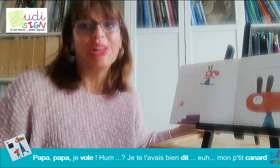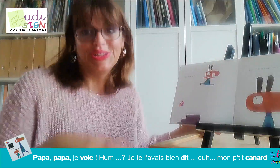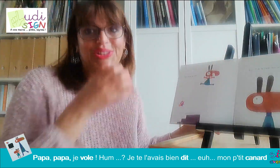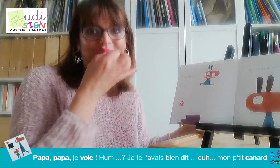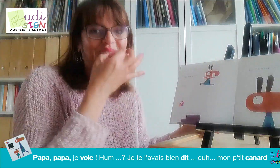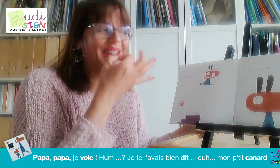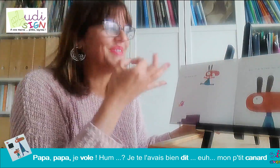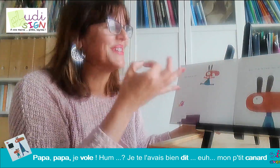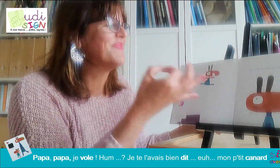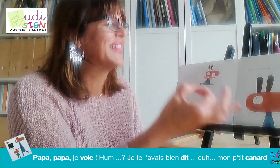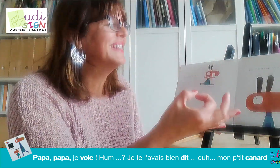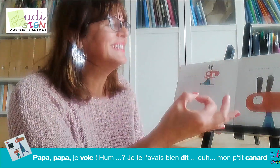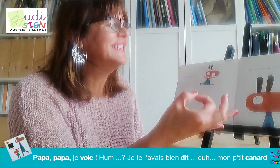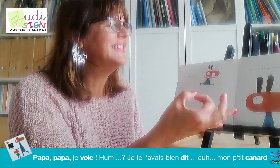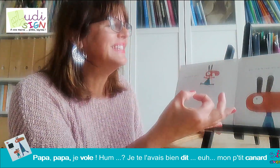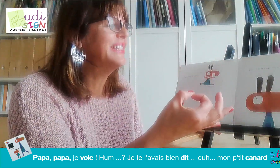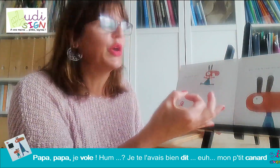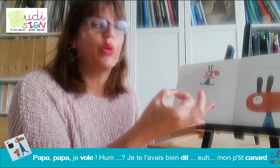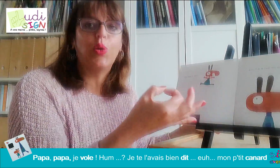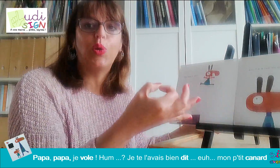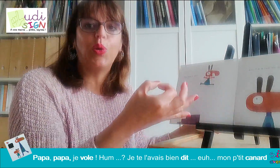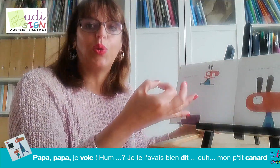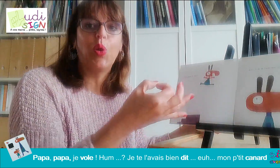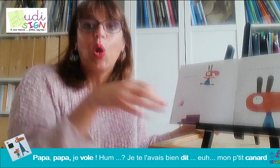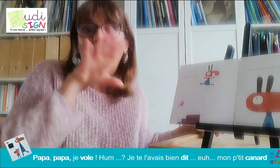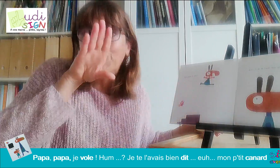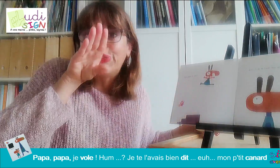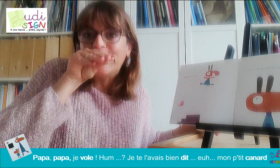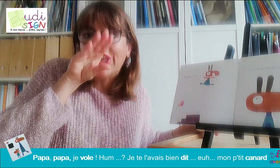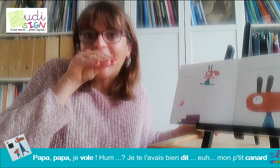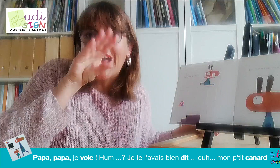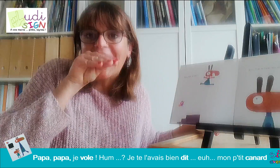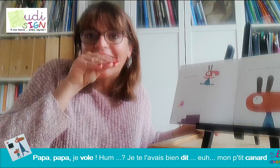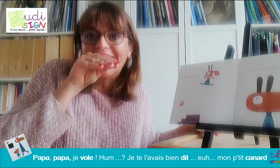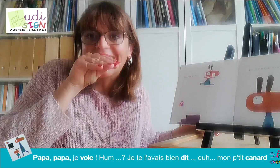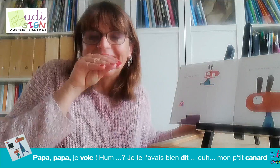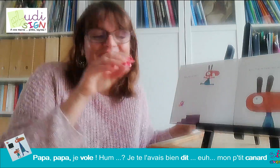Je te l'avais bien dit, mon petit canard.